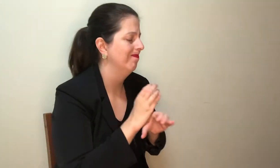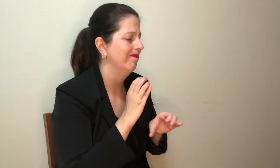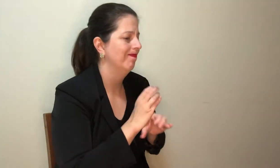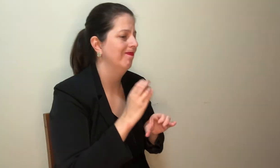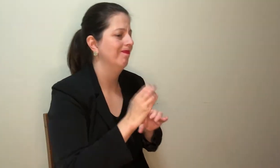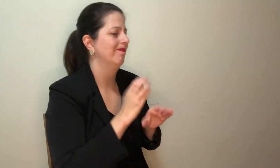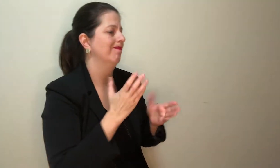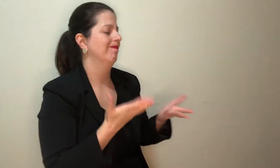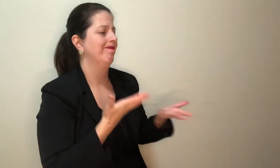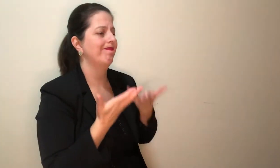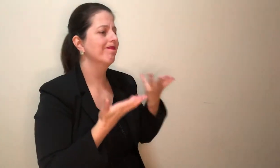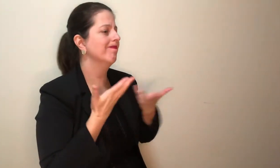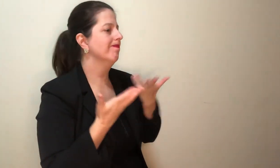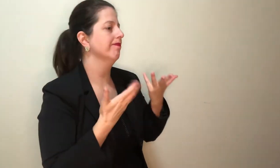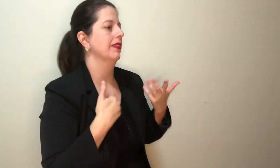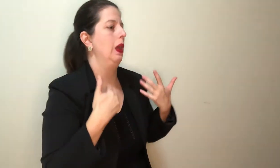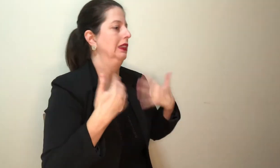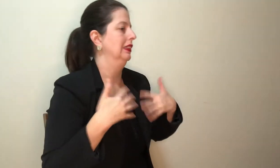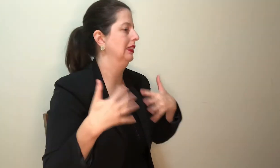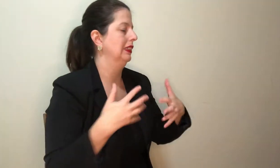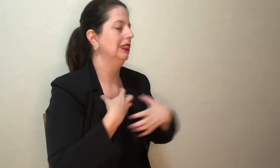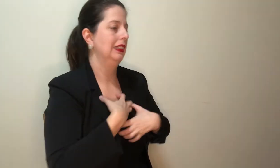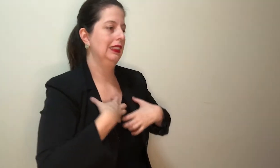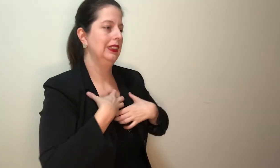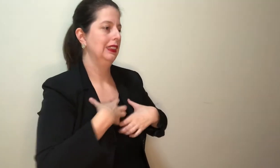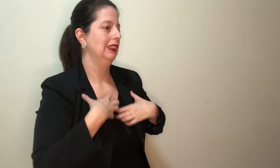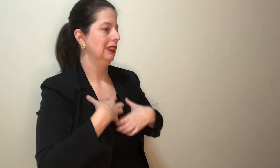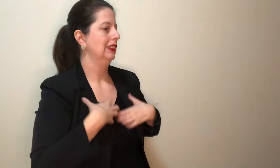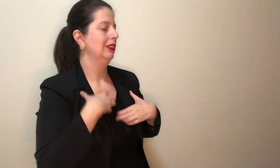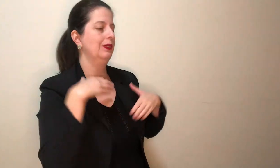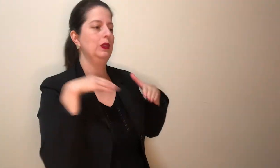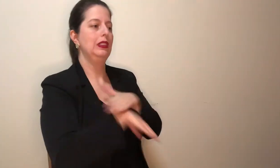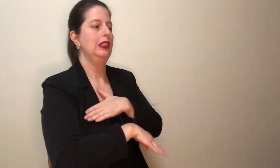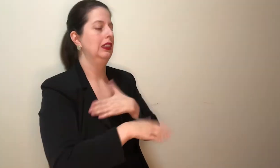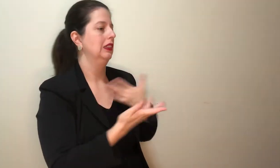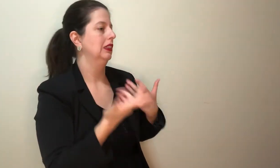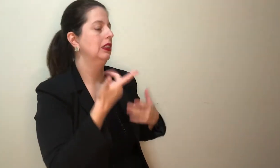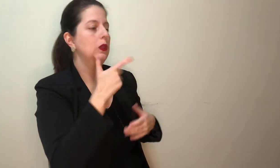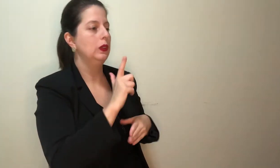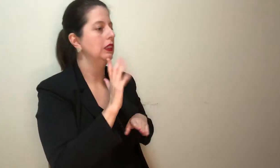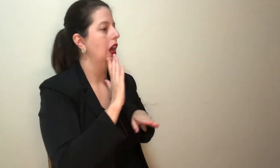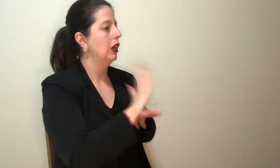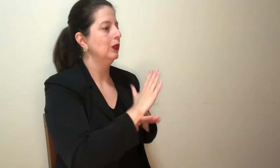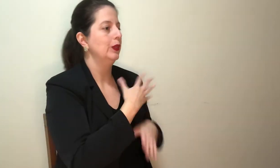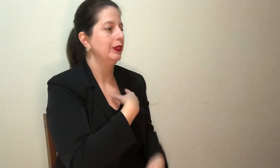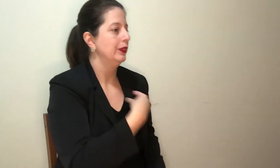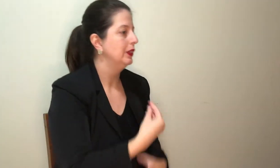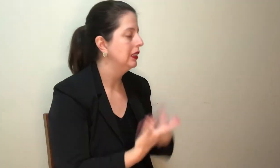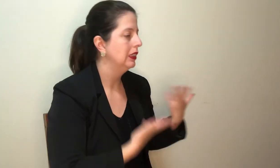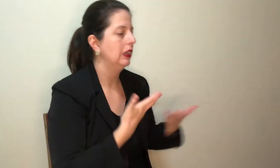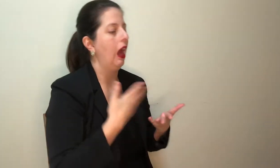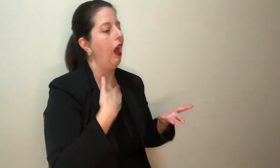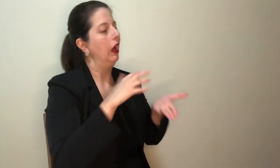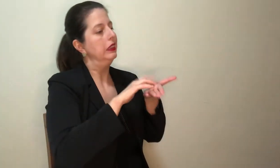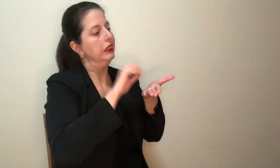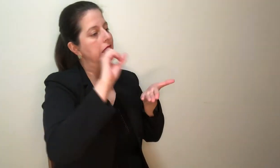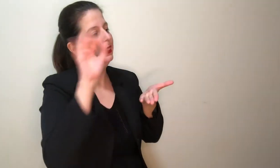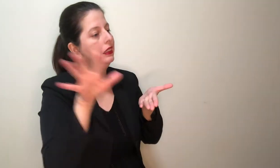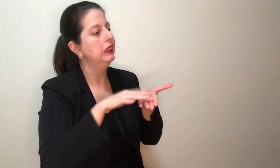assisto, mas não consigo entender nada. Então a comunicação fica impedida. Eu não consigo ajudar o meu filho por conta disso.